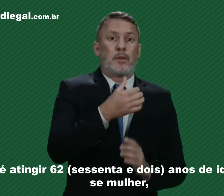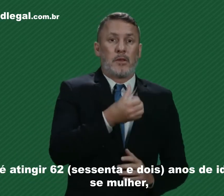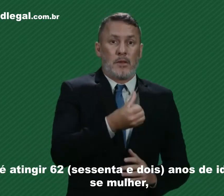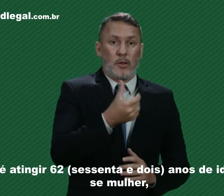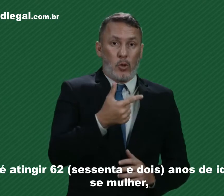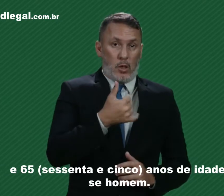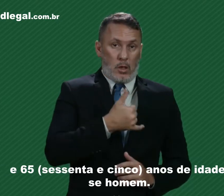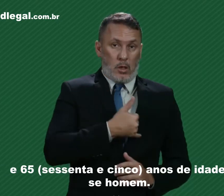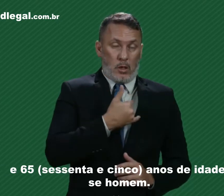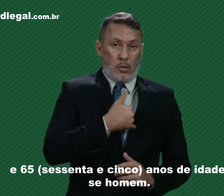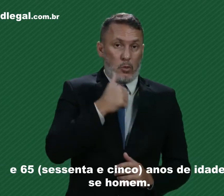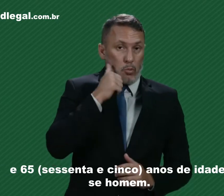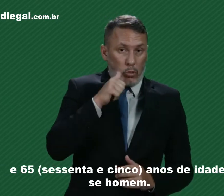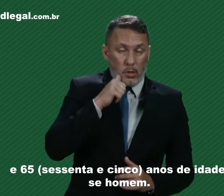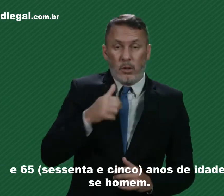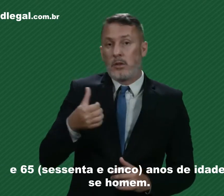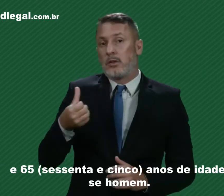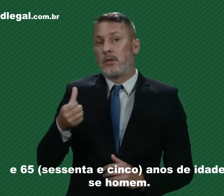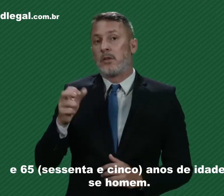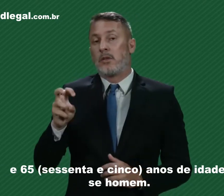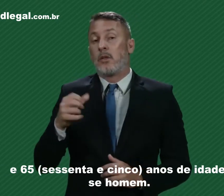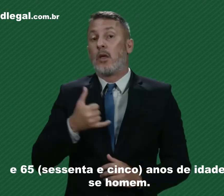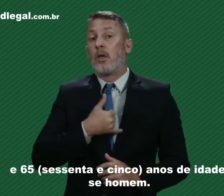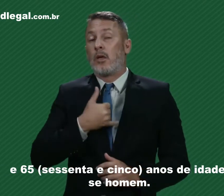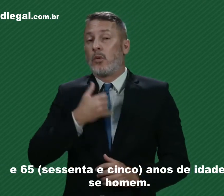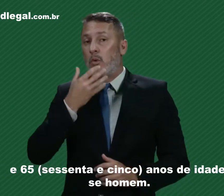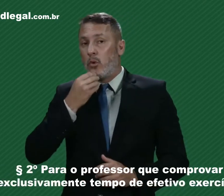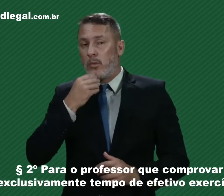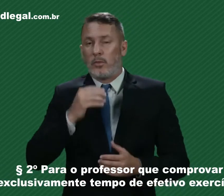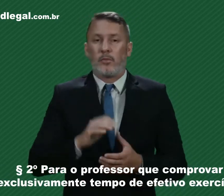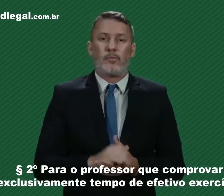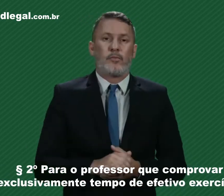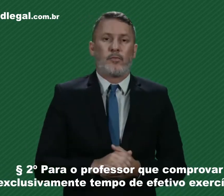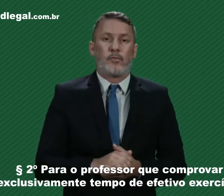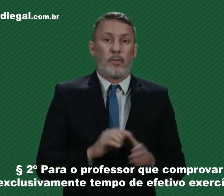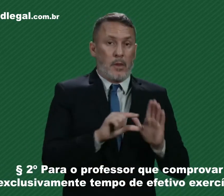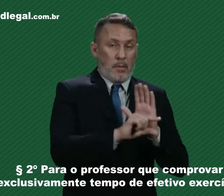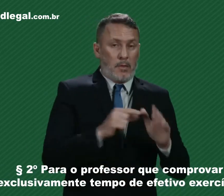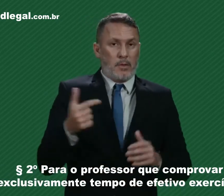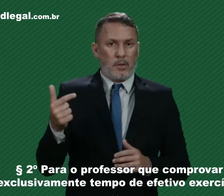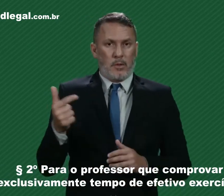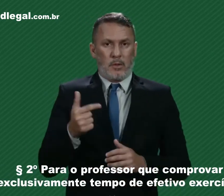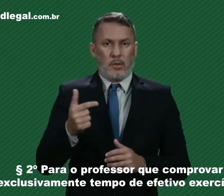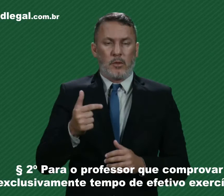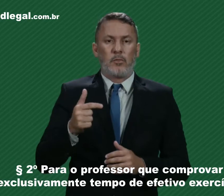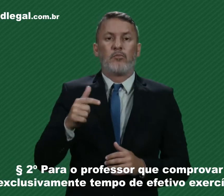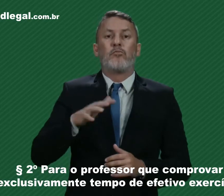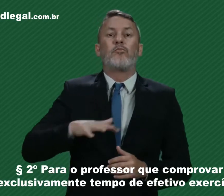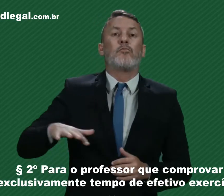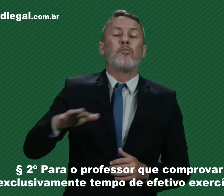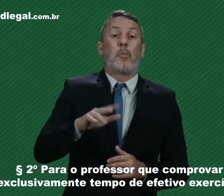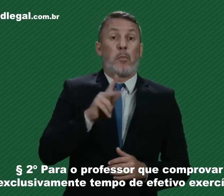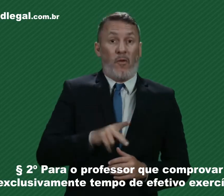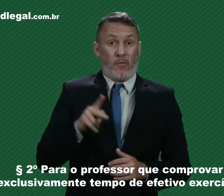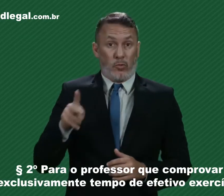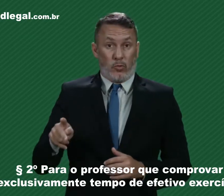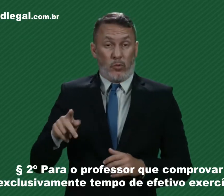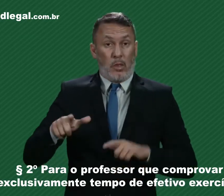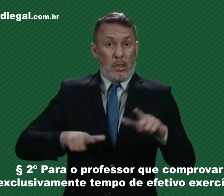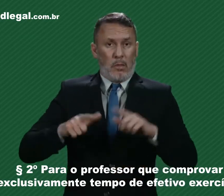idade se mulher e 65 anos de idade se homem. Parágrafo 2º. Para o professor que